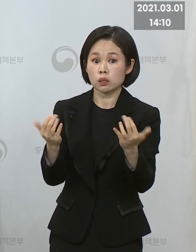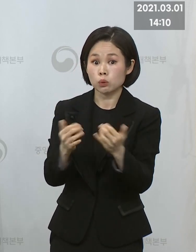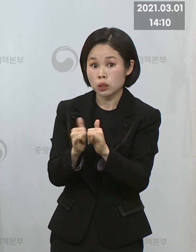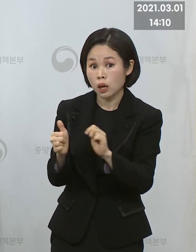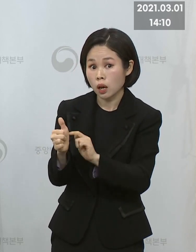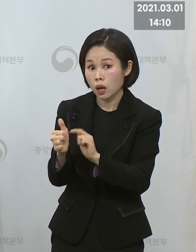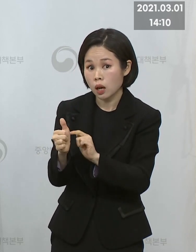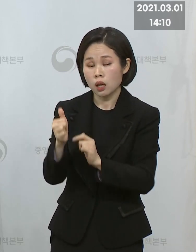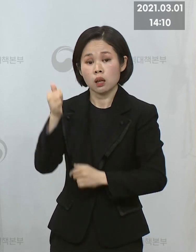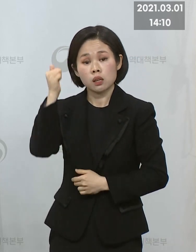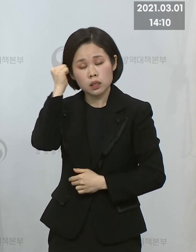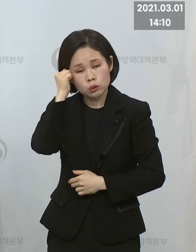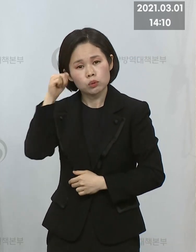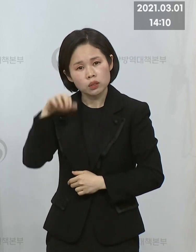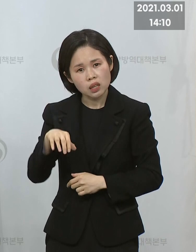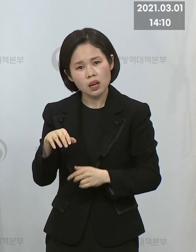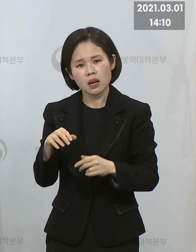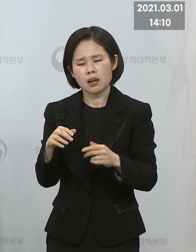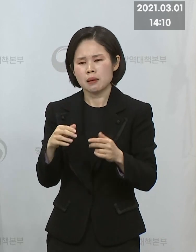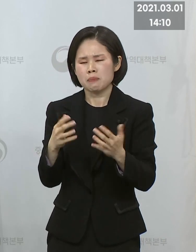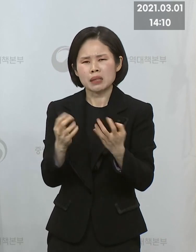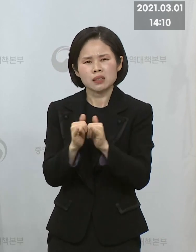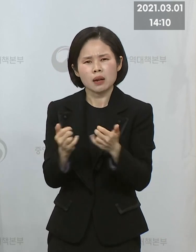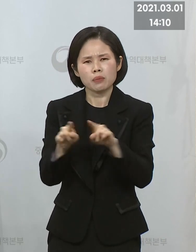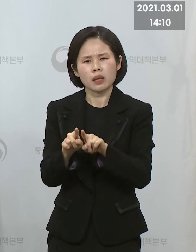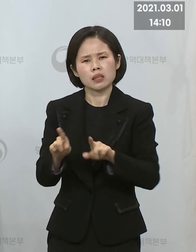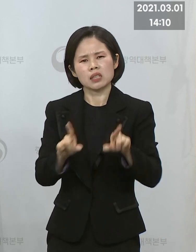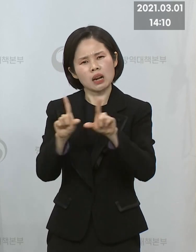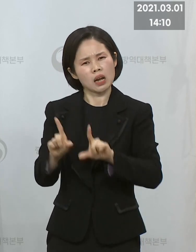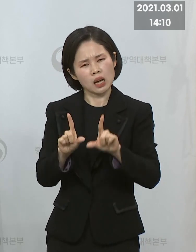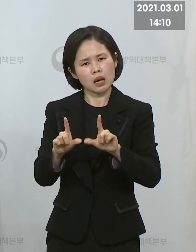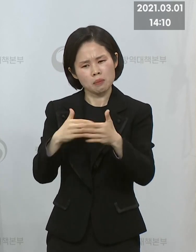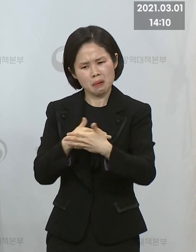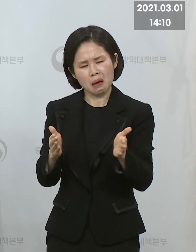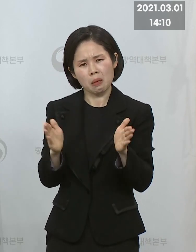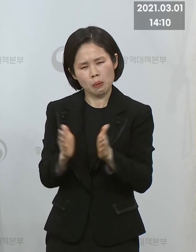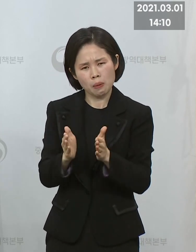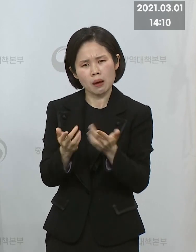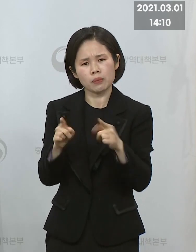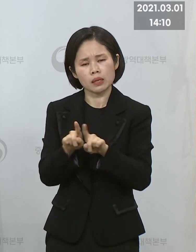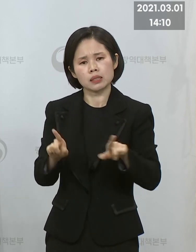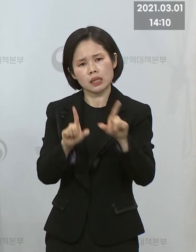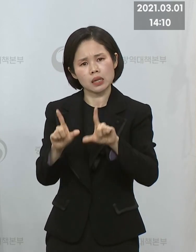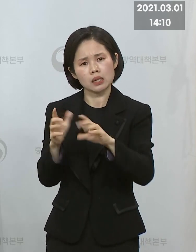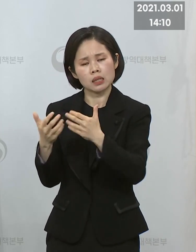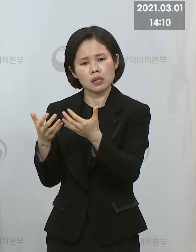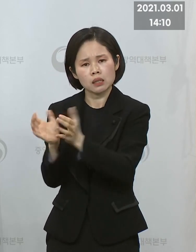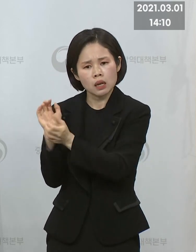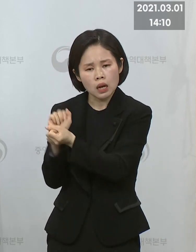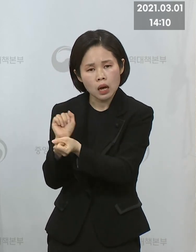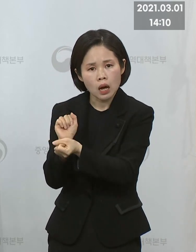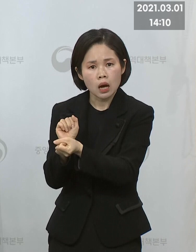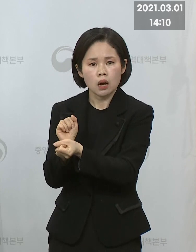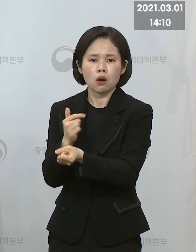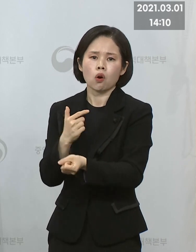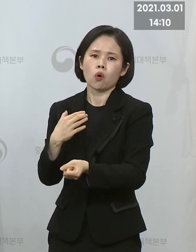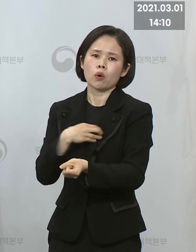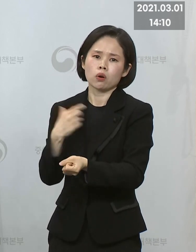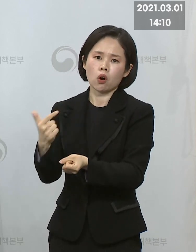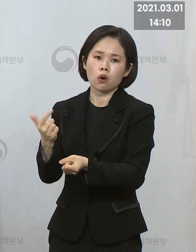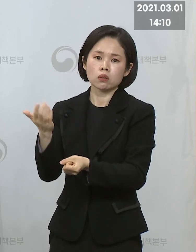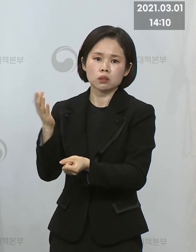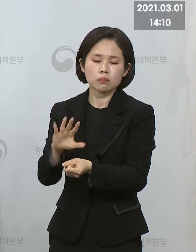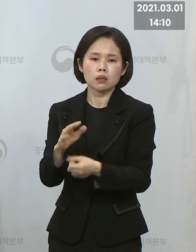경우에는 기숙사나 공동거주로 인해 집단 감염의 위험이 높지만 의료나 방역 정보의